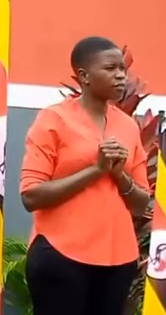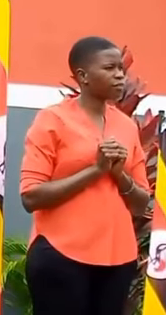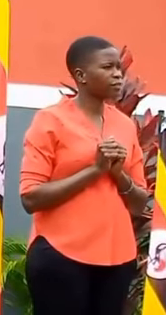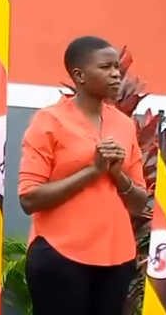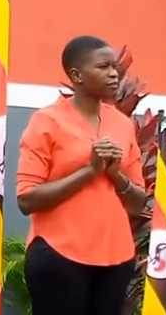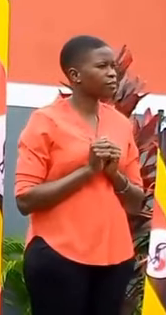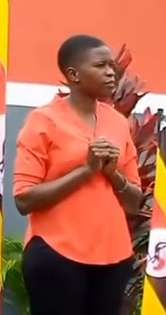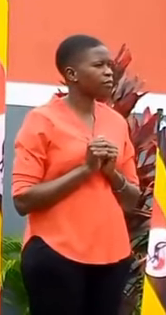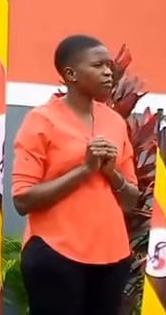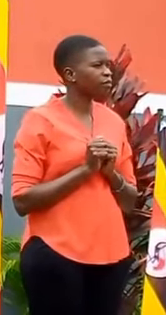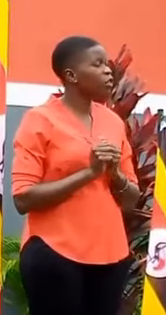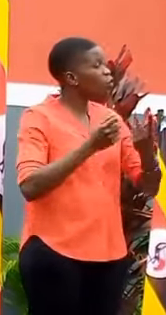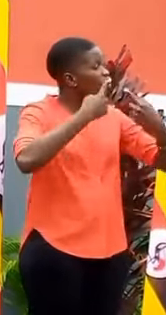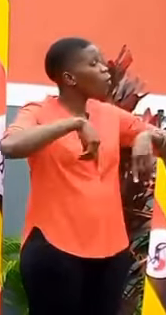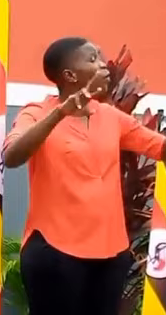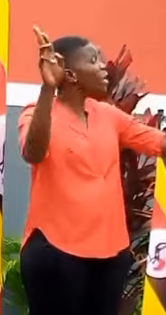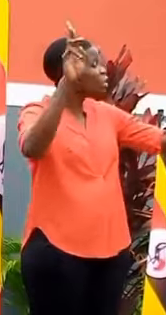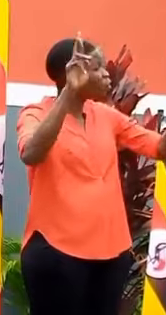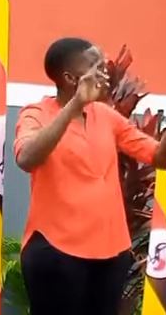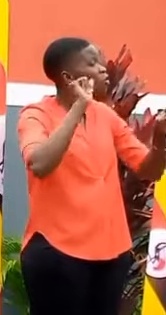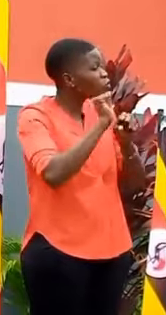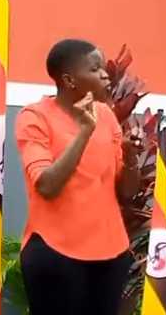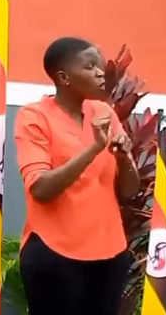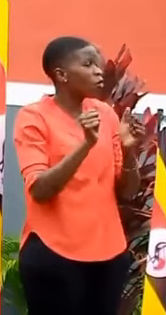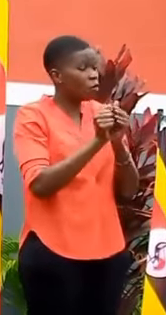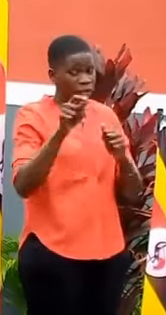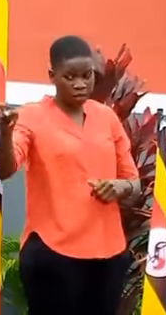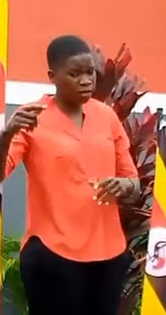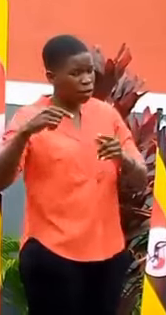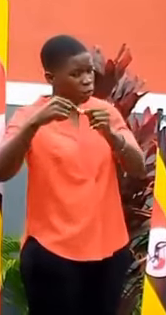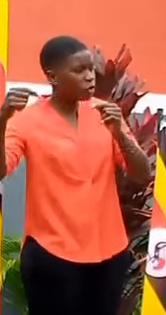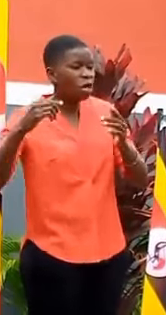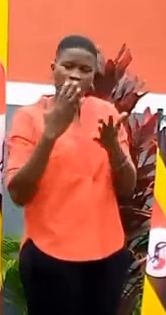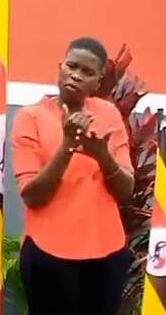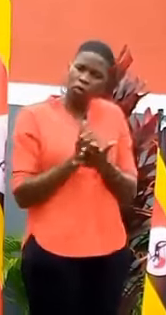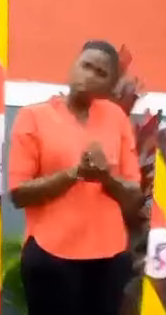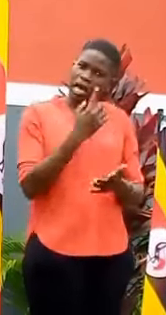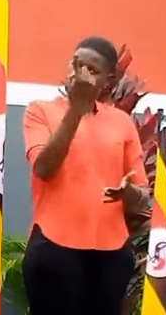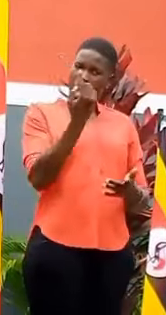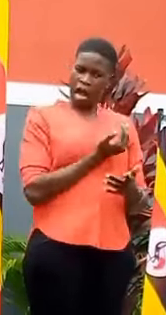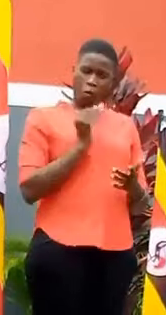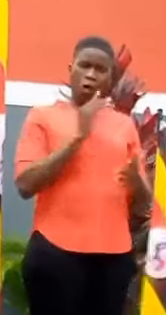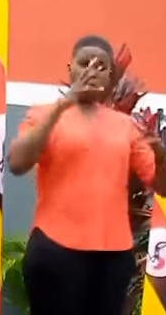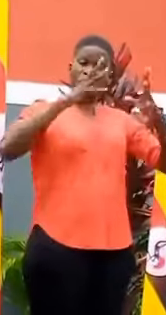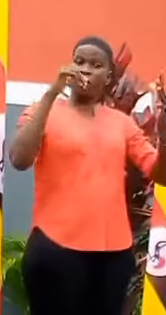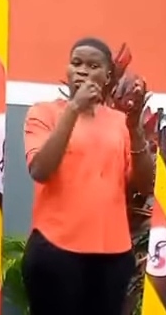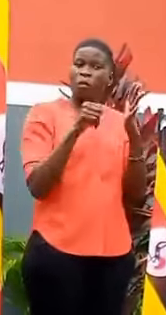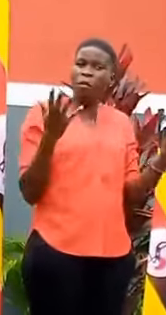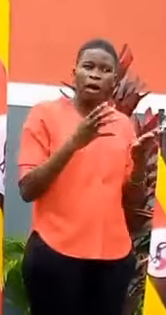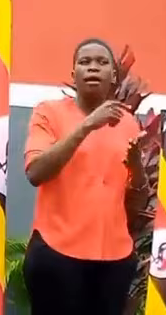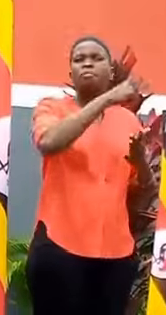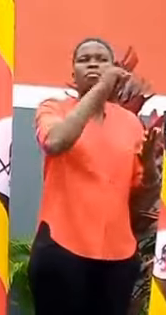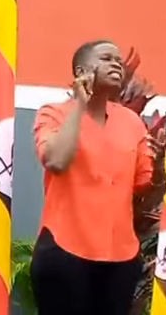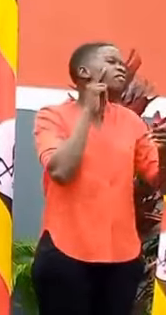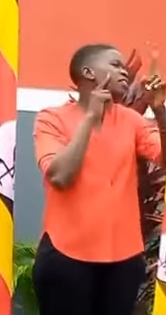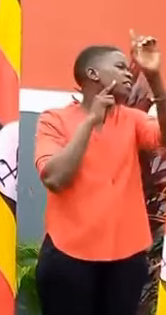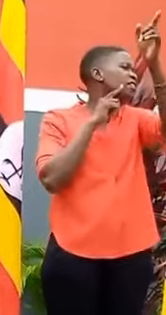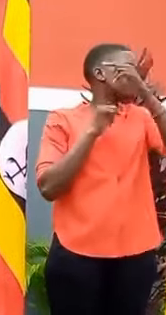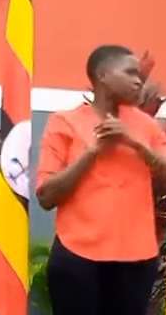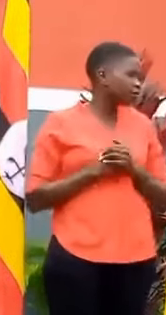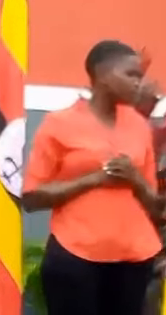kyeboogera tuli beetegefu okukolagana nabo kuba obuzibu bwaffe bwonna bwonna gye nakyemalira newankubadde ekyennaku